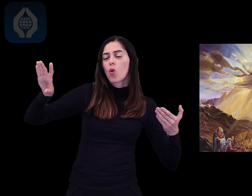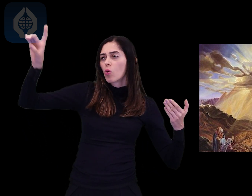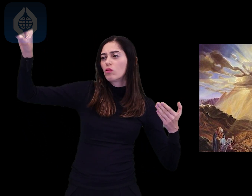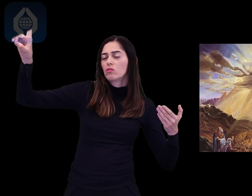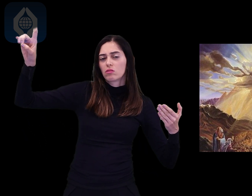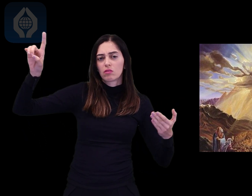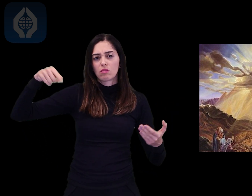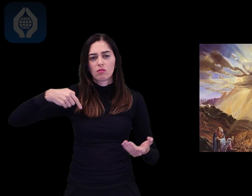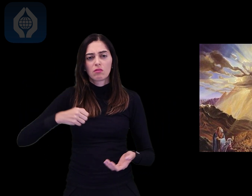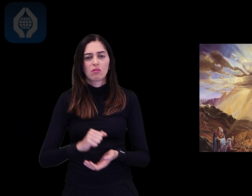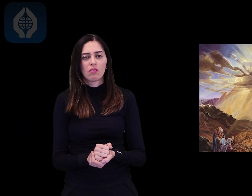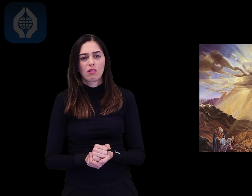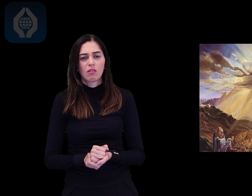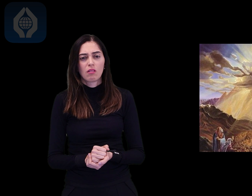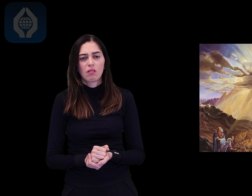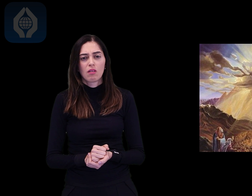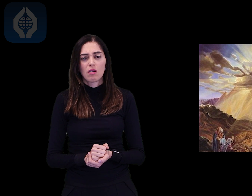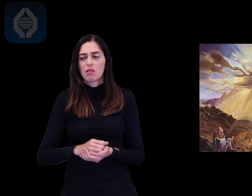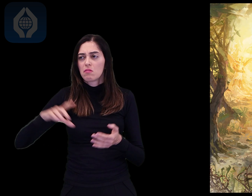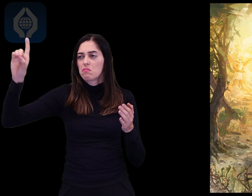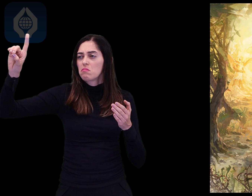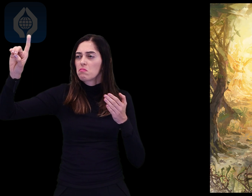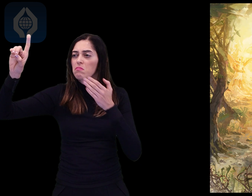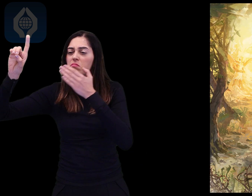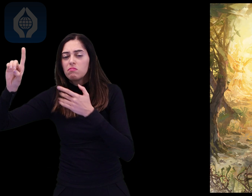Os pecadores não podem aproximar-se de Deus.